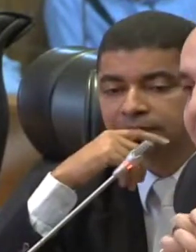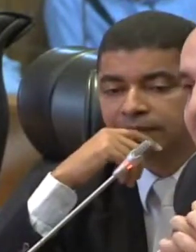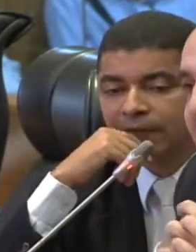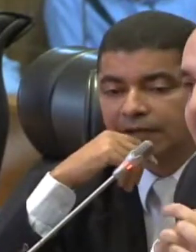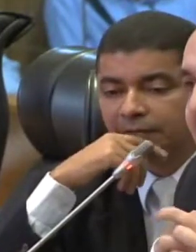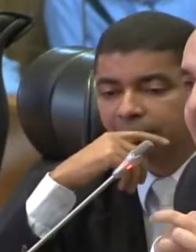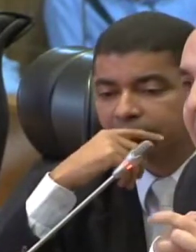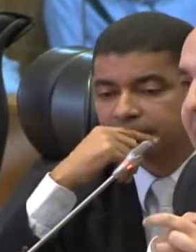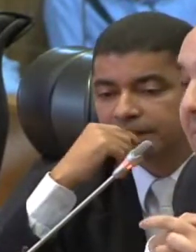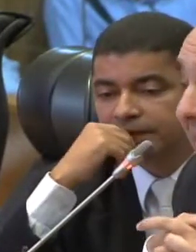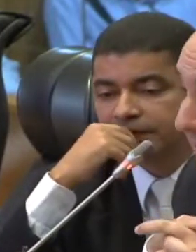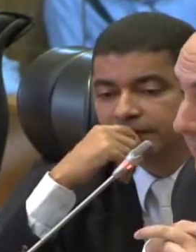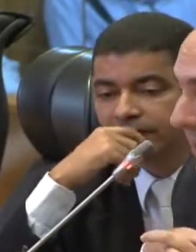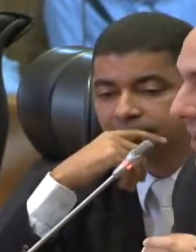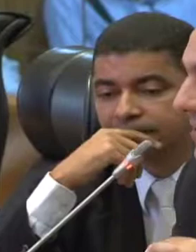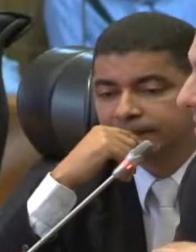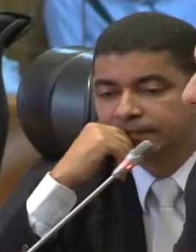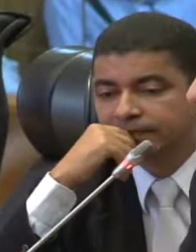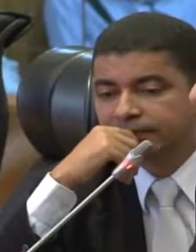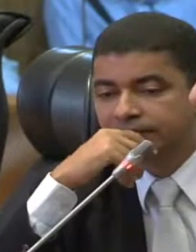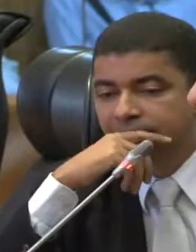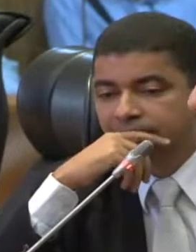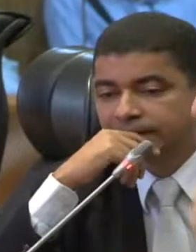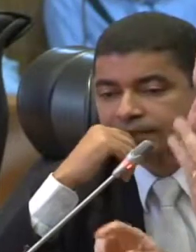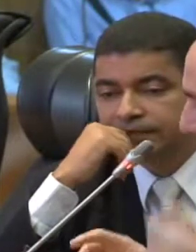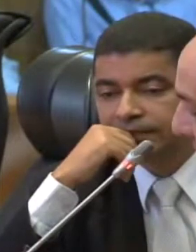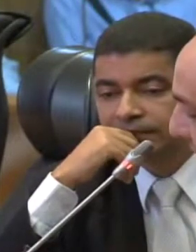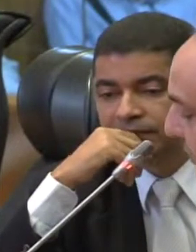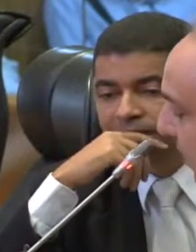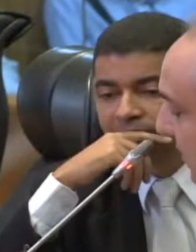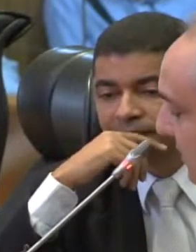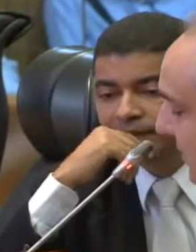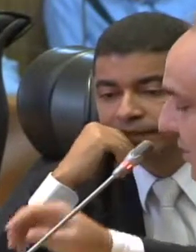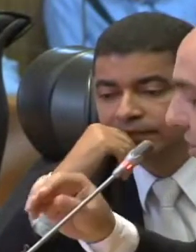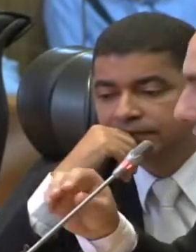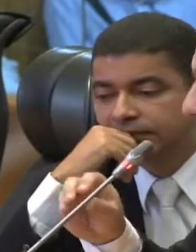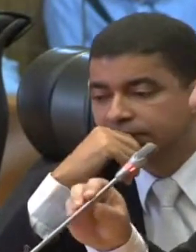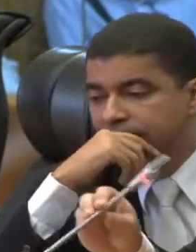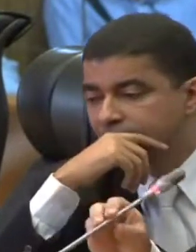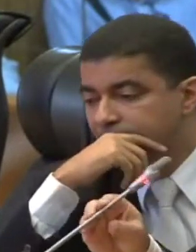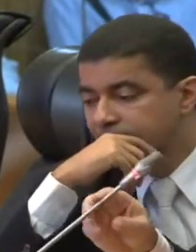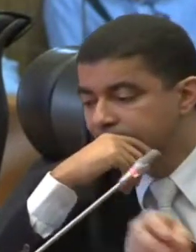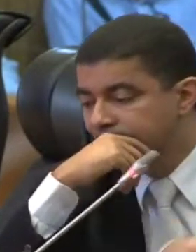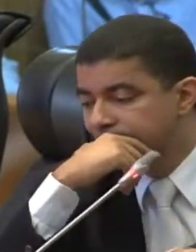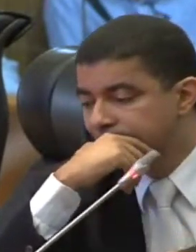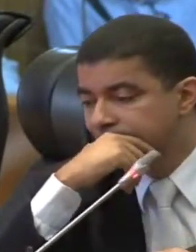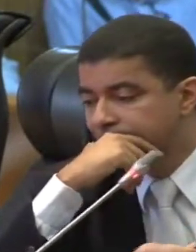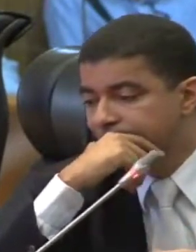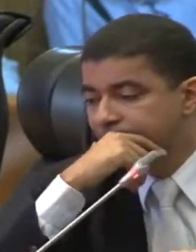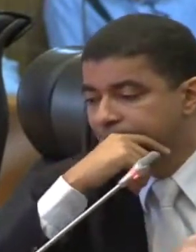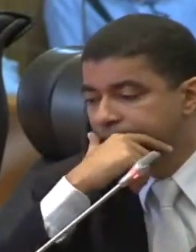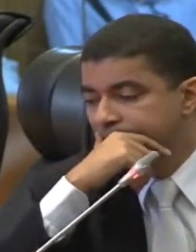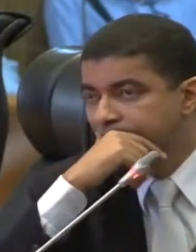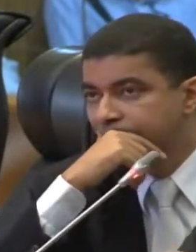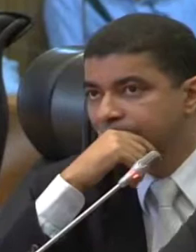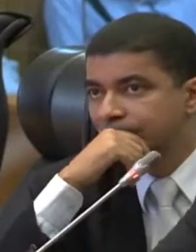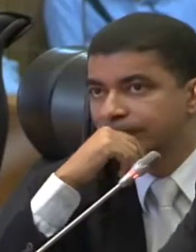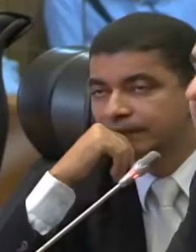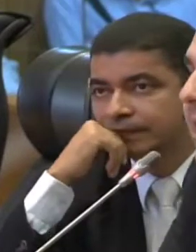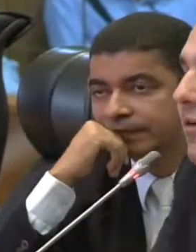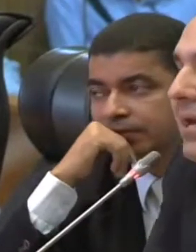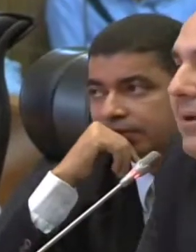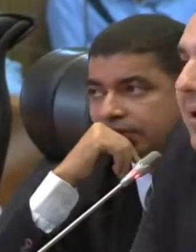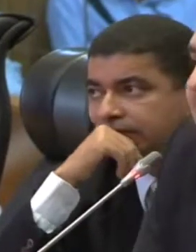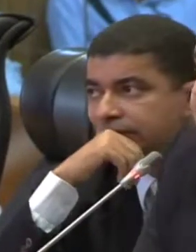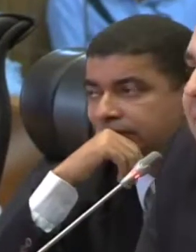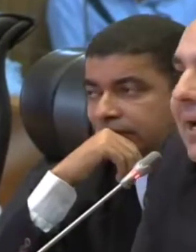questão das empresas, algumas outras vozes criticando a governadora Rosiana Sarney. E